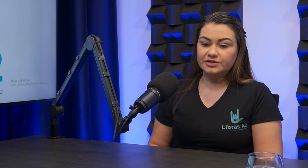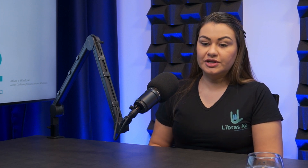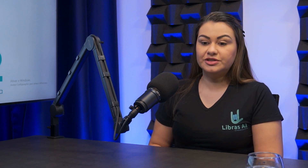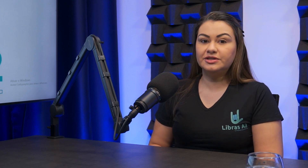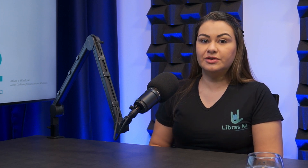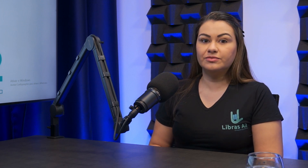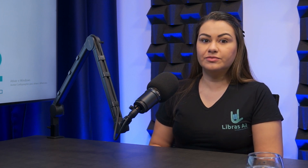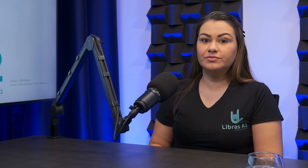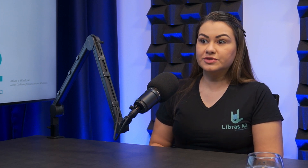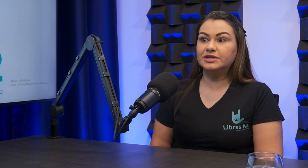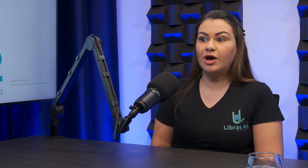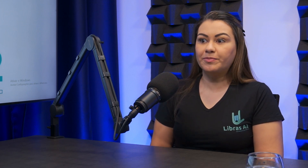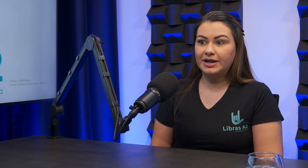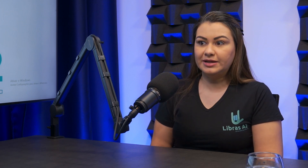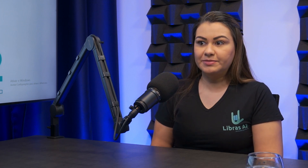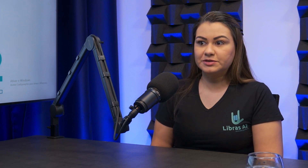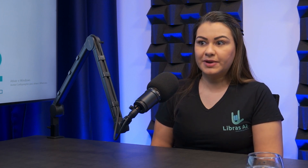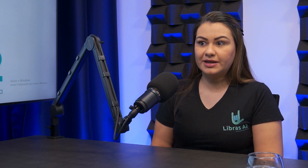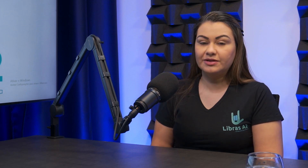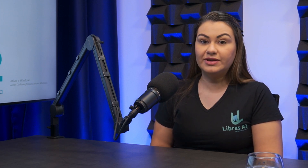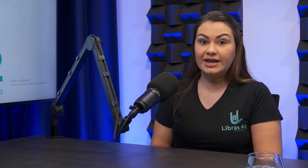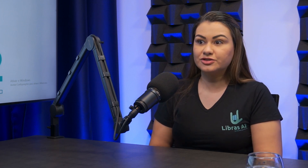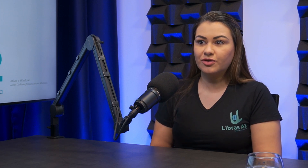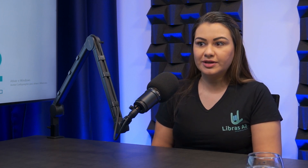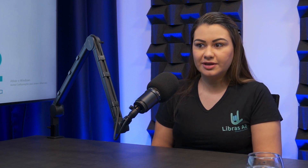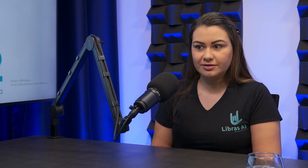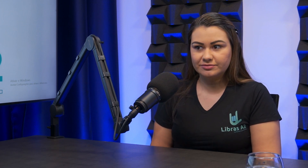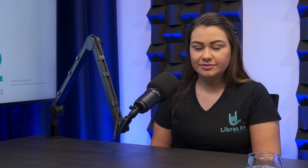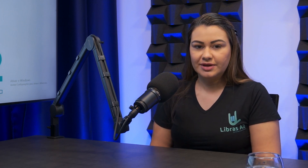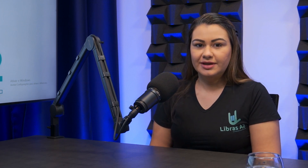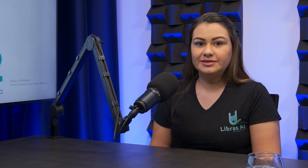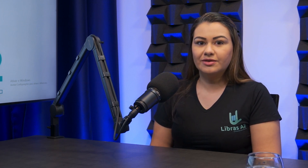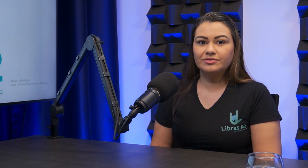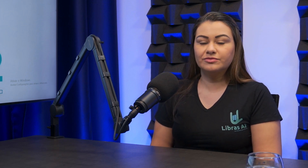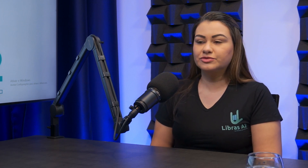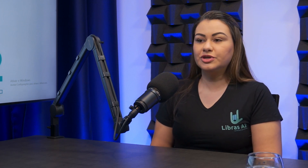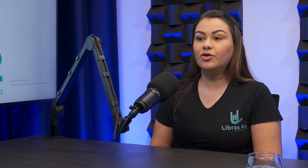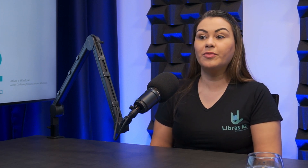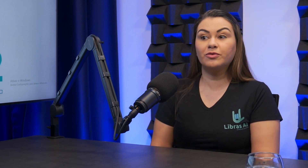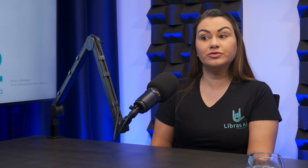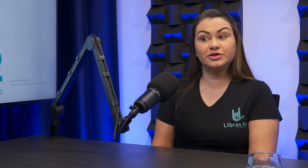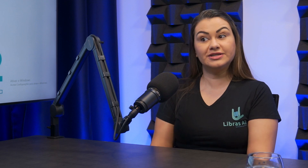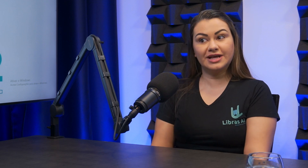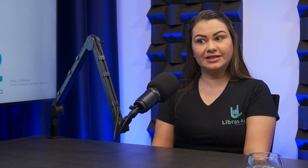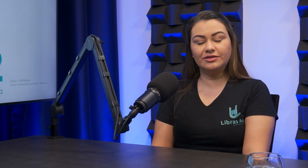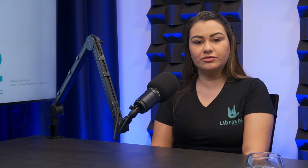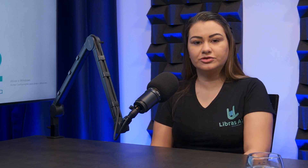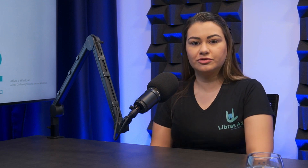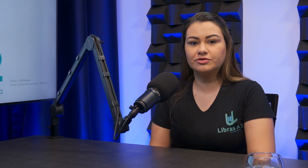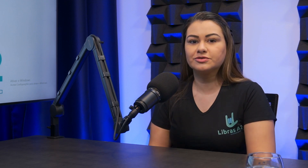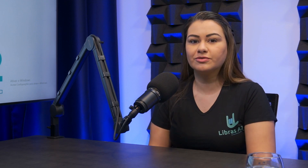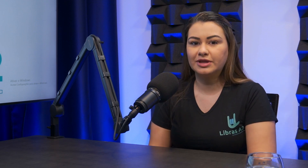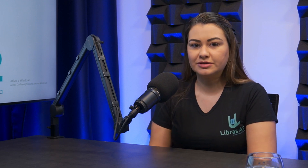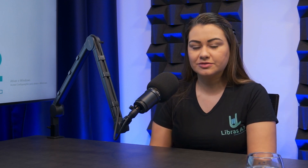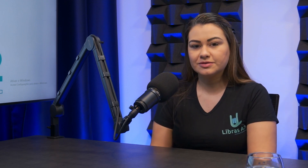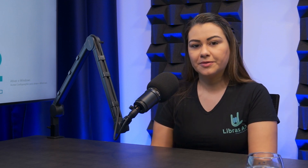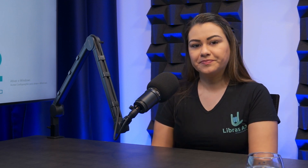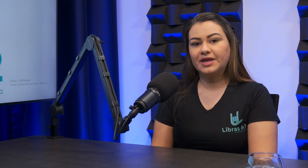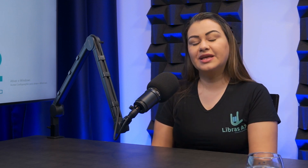tinha que ter um sinal para libras para aquilo, e era só aquilo. Então, não tinha como eu utilizar dentro de outros contextos. E assim